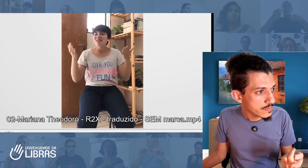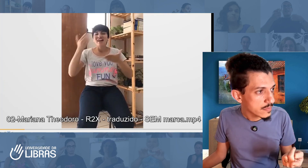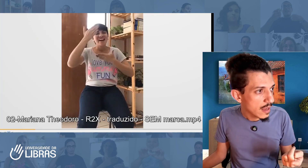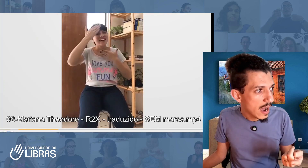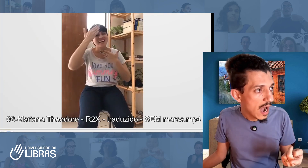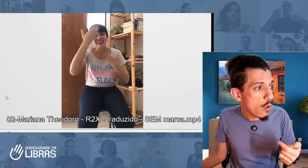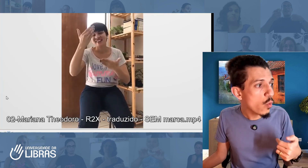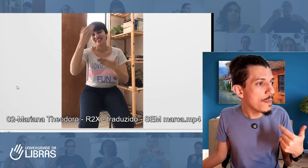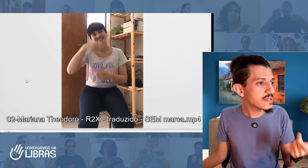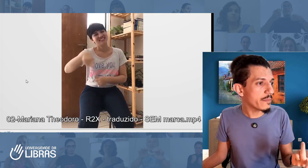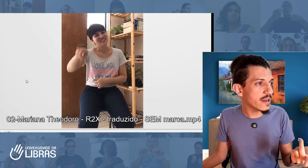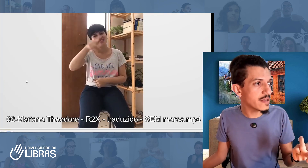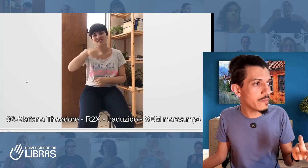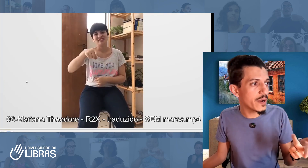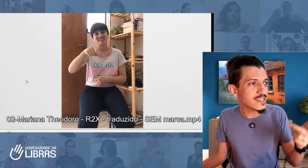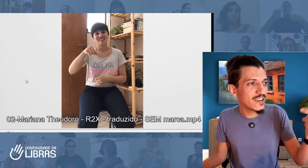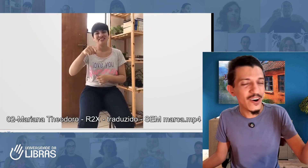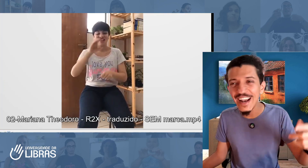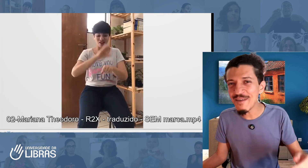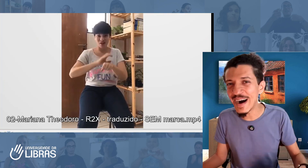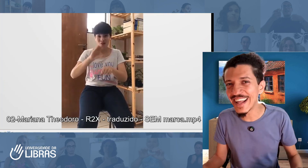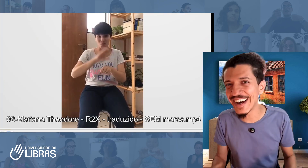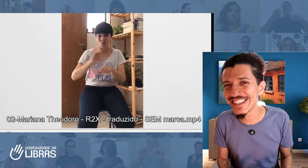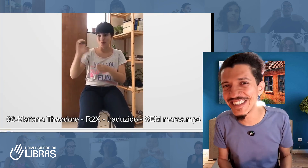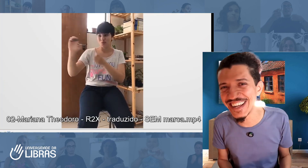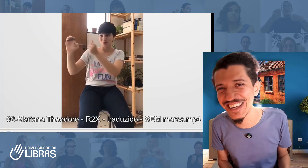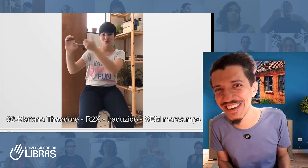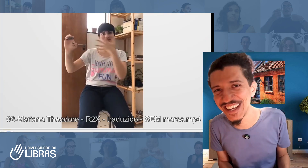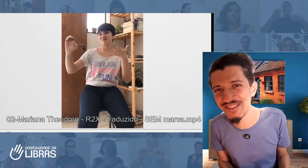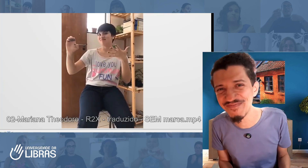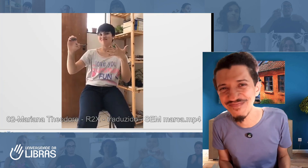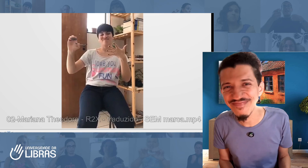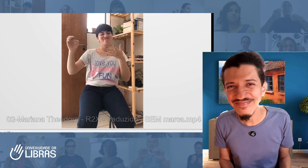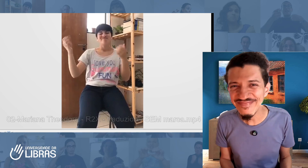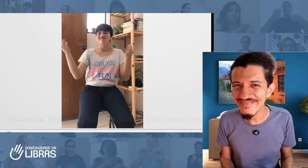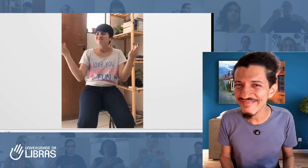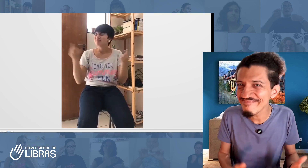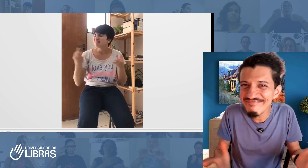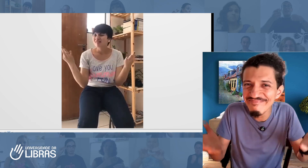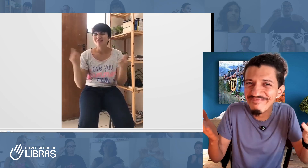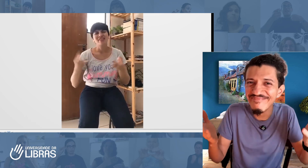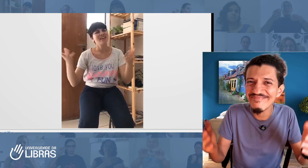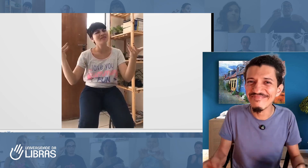disso? Algumas semanas depois, olha a Mariana sinalizando aqui.